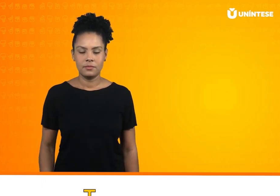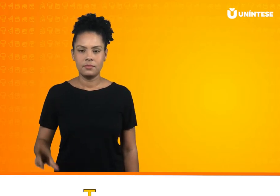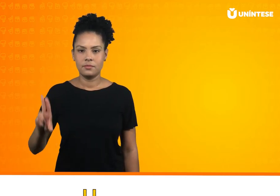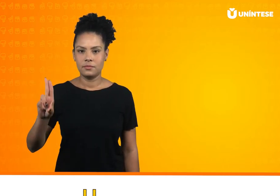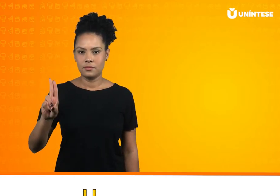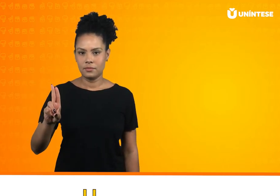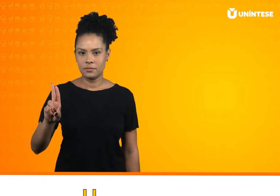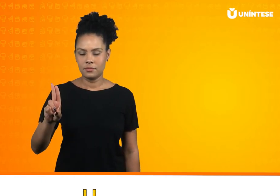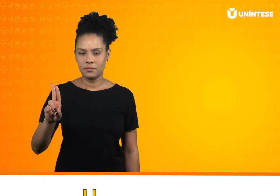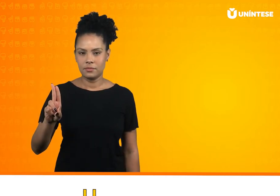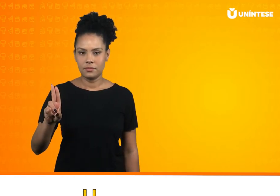U,